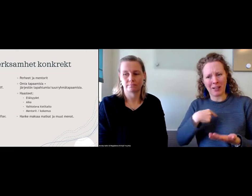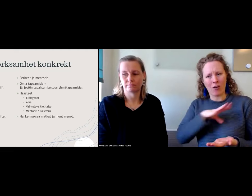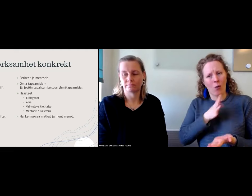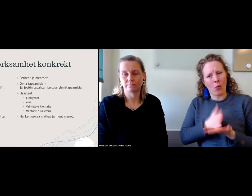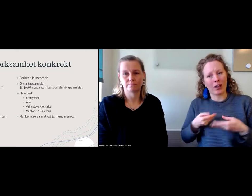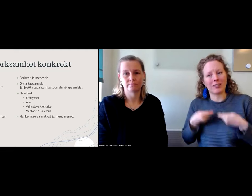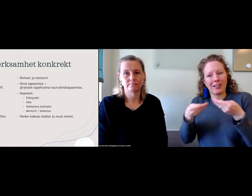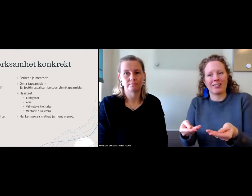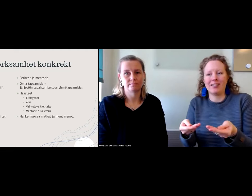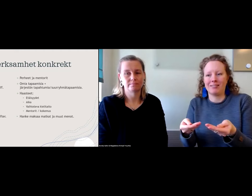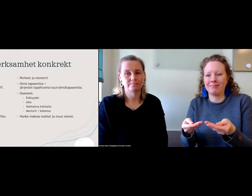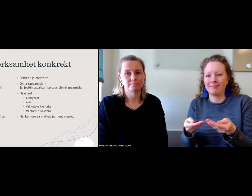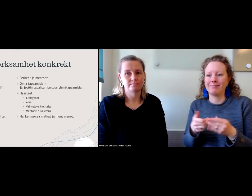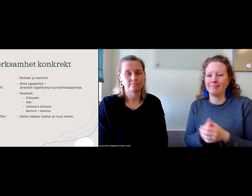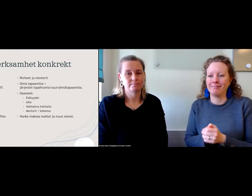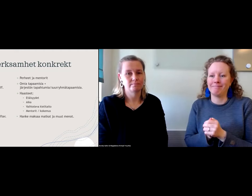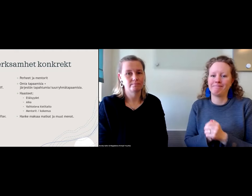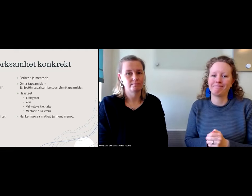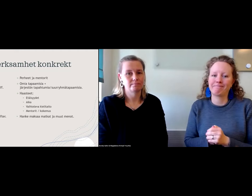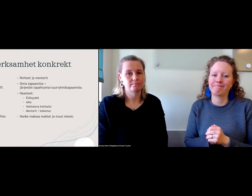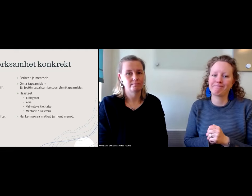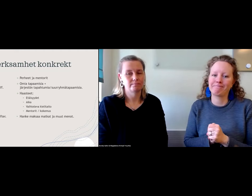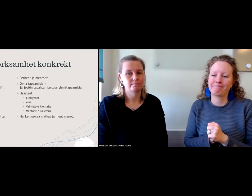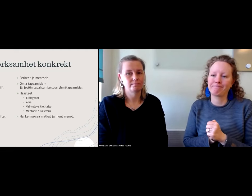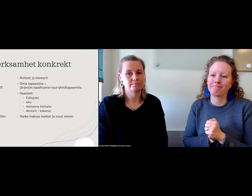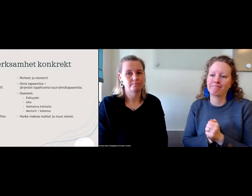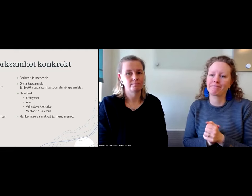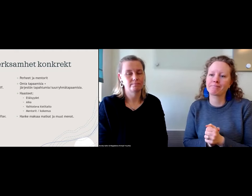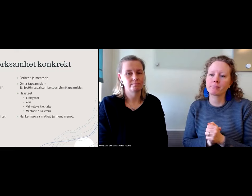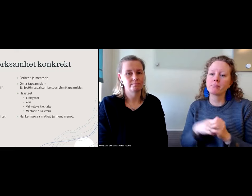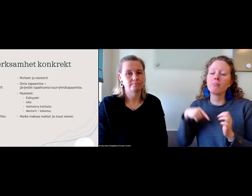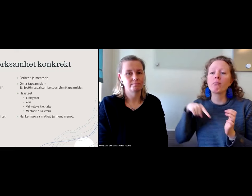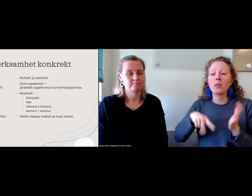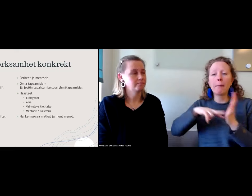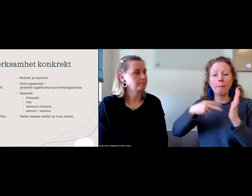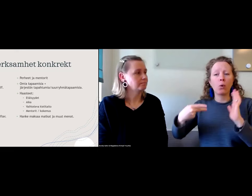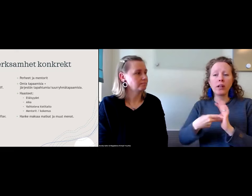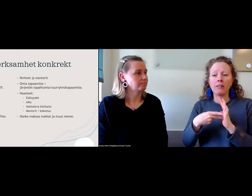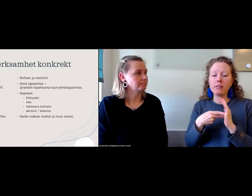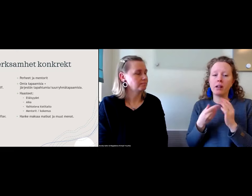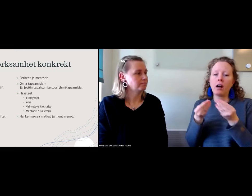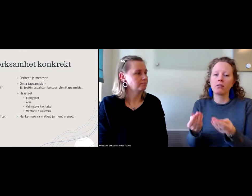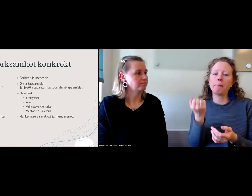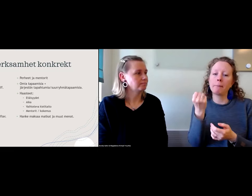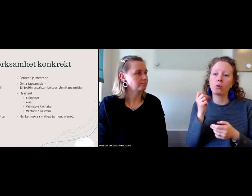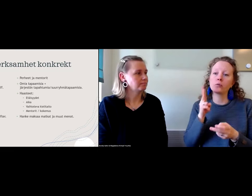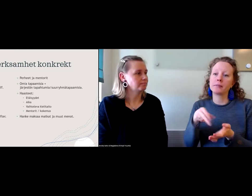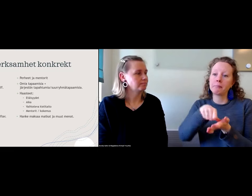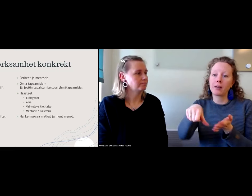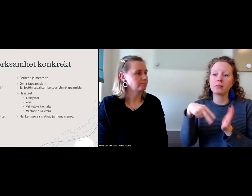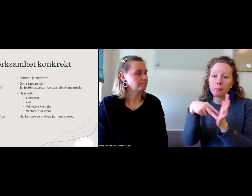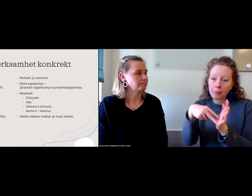jotenkin se, että ihmisten täytyy kokevat, että ovat esimerkiksi osaavat kieltä niin vähän, mutta se, että pitää luottaa omaan